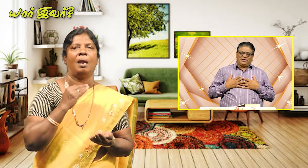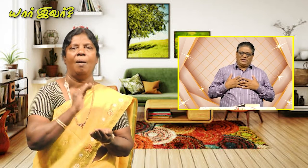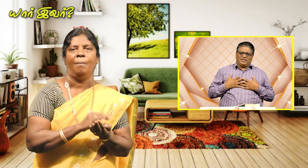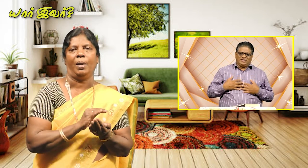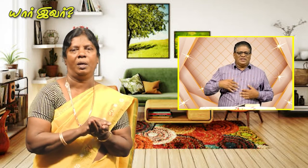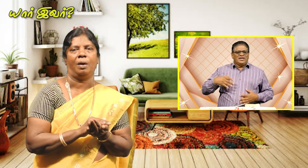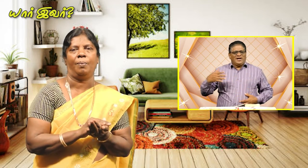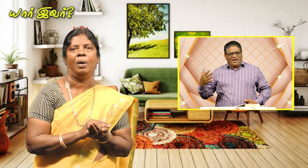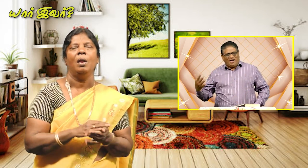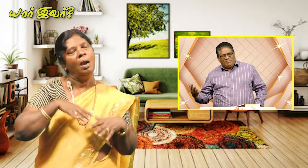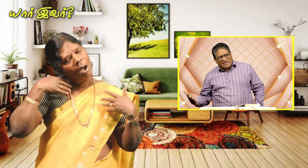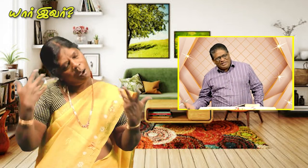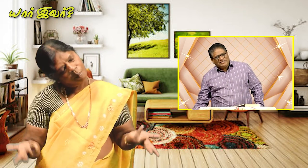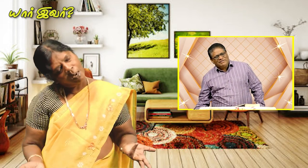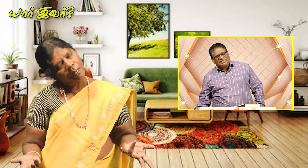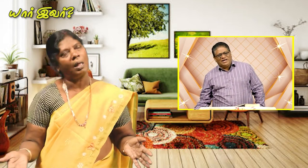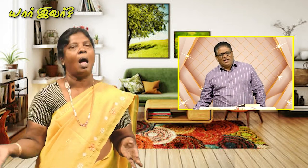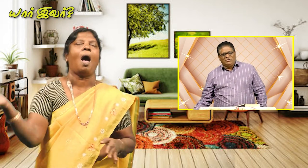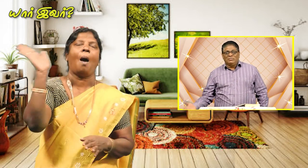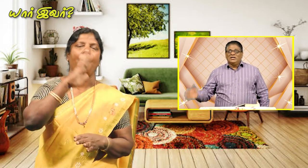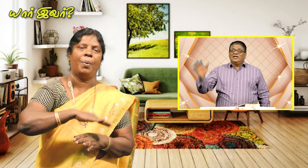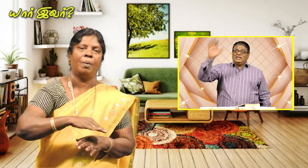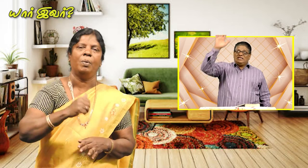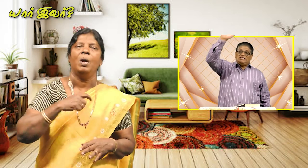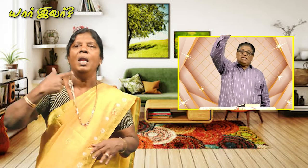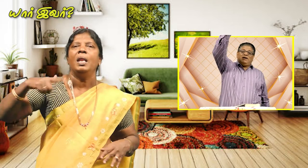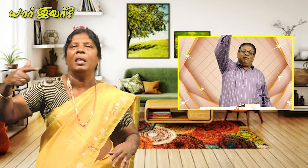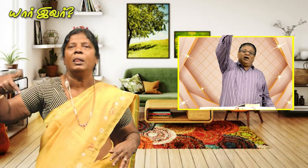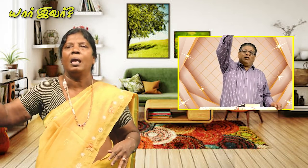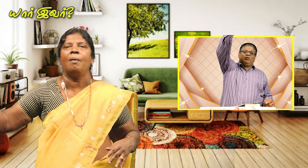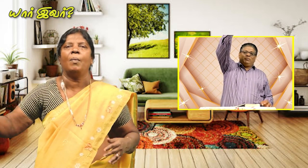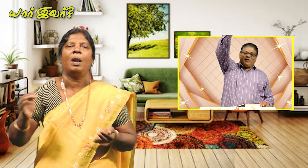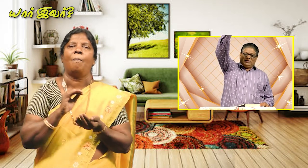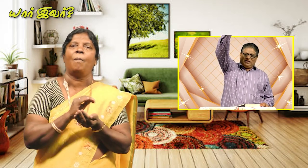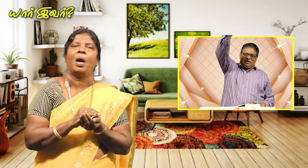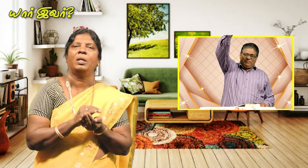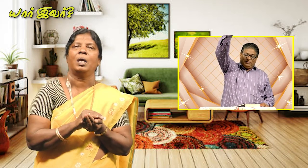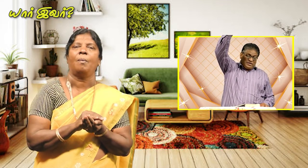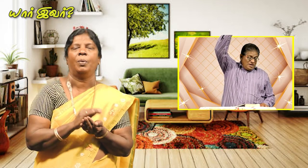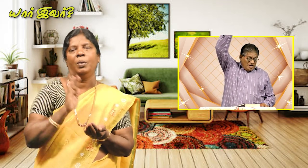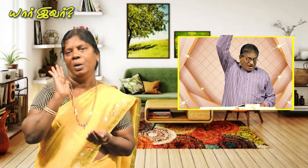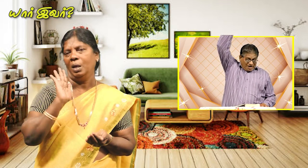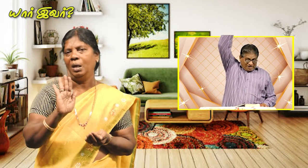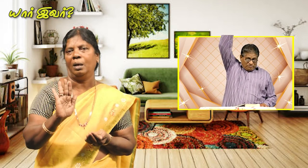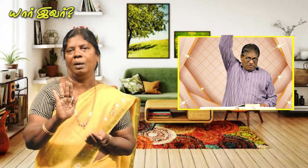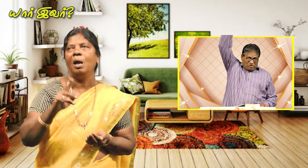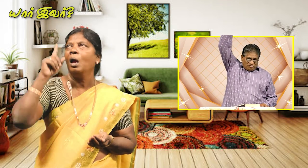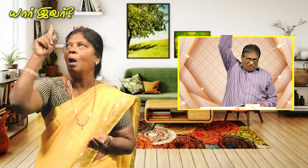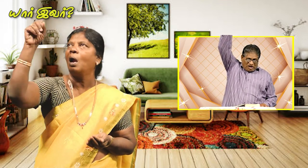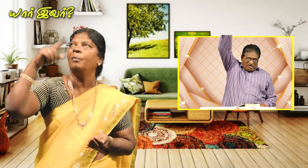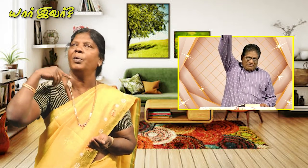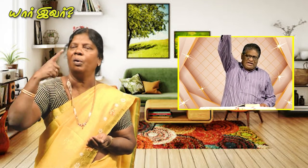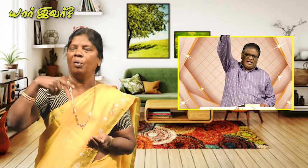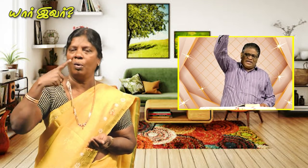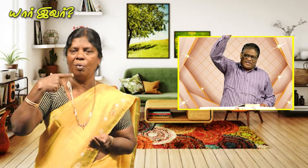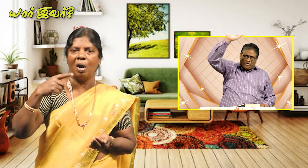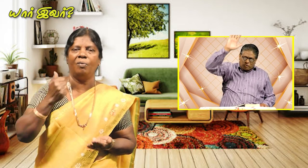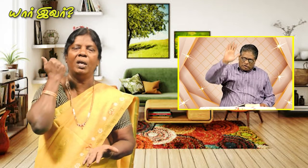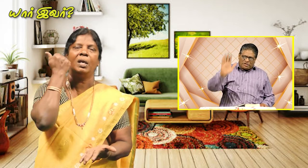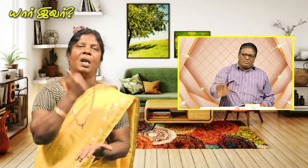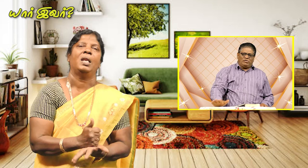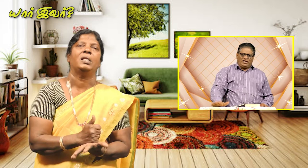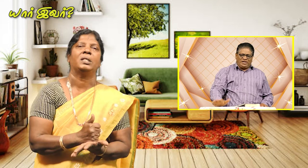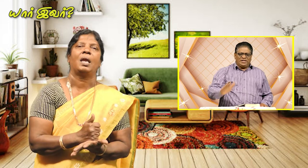பாதுகாப்பு இருக்கிறது. நான் மரித்து விட்டாலும் நித்தியமான ஒரு பாதுகாப்பு, கடவுளோடு வாழ்வேன்